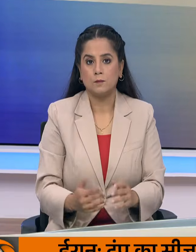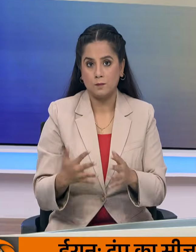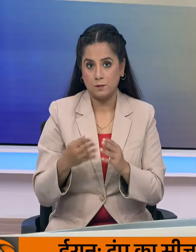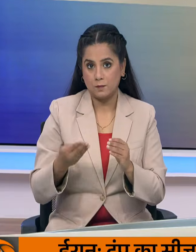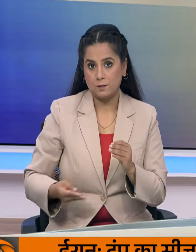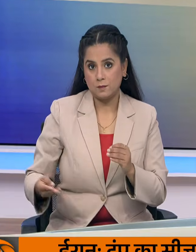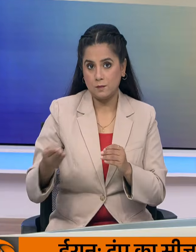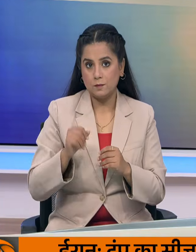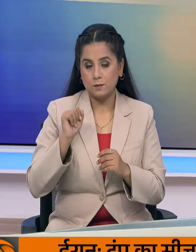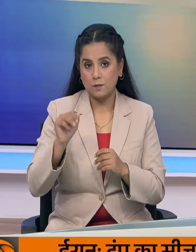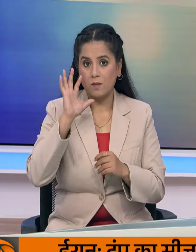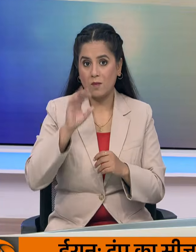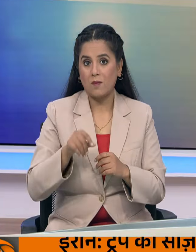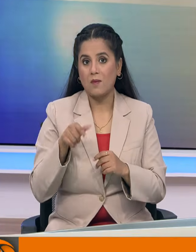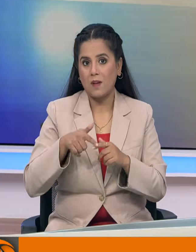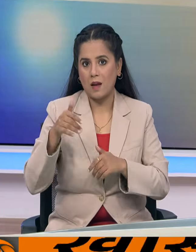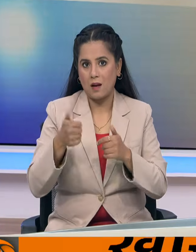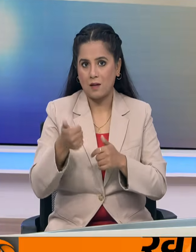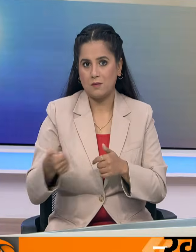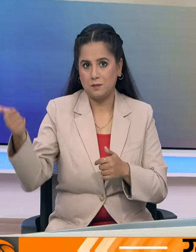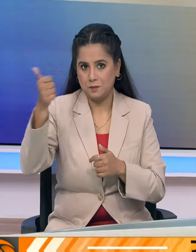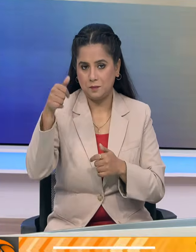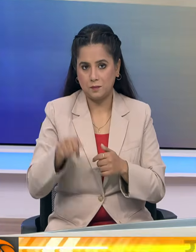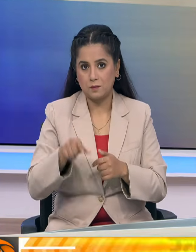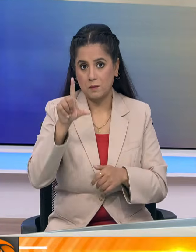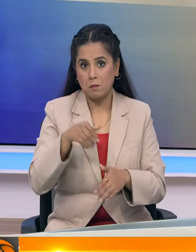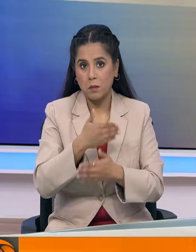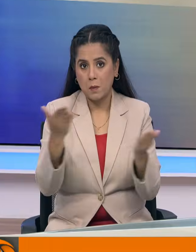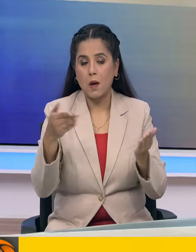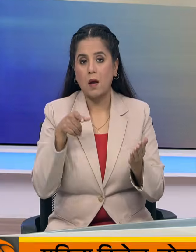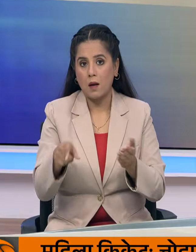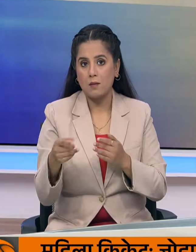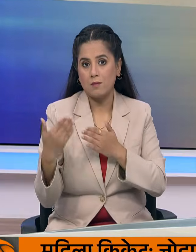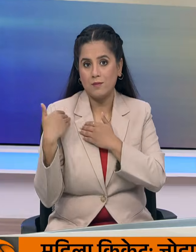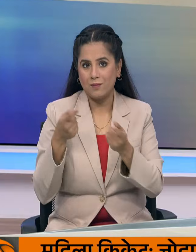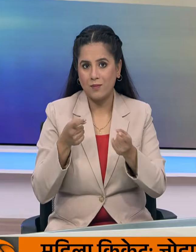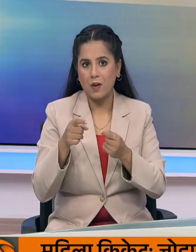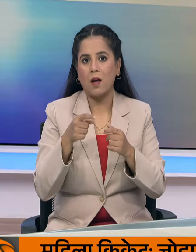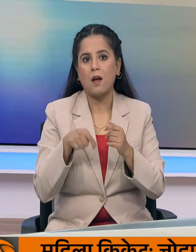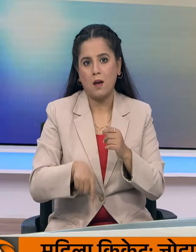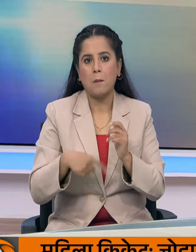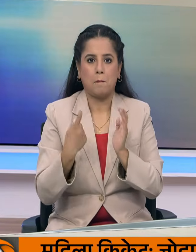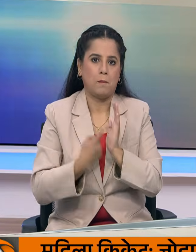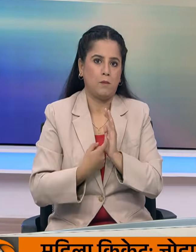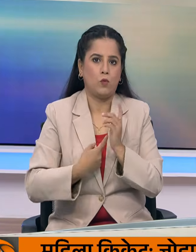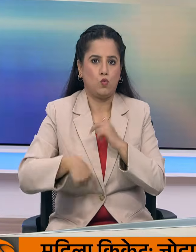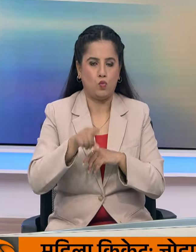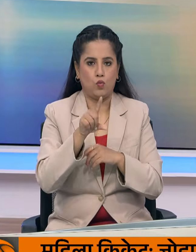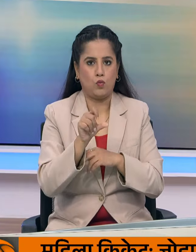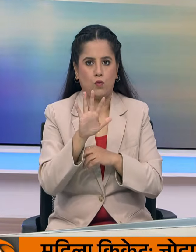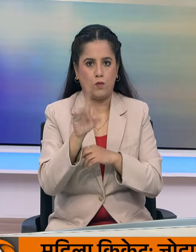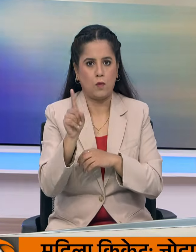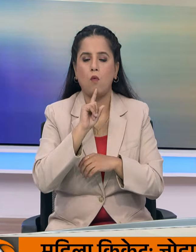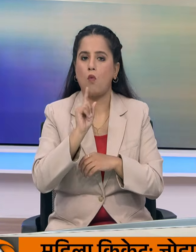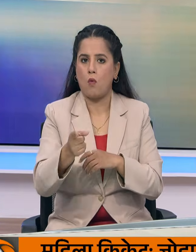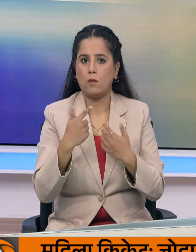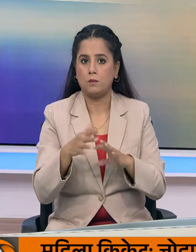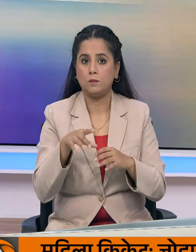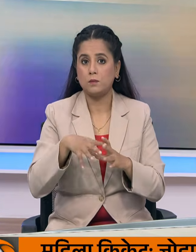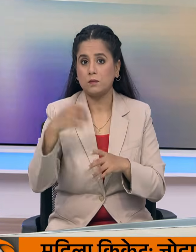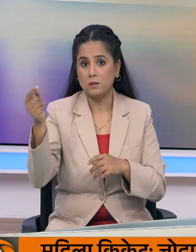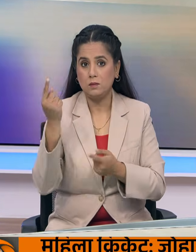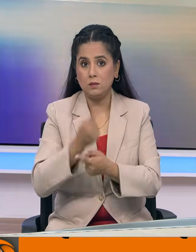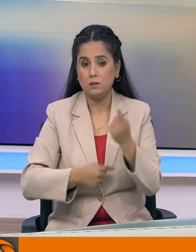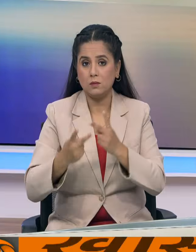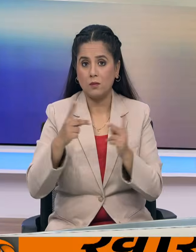पश्चिम बंगाल के मुख्य निर्वाचन अधिकारी ने लोक प्रतिनिधित्व अधिनियम 1951 लागू करने हेतु निर्देश दिए हैं। बाहरी राजनीतिक कार्यकर्ताओं